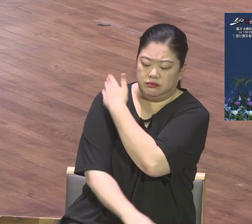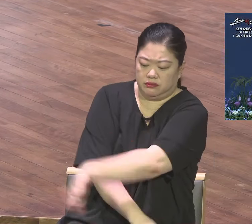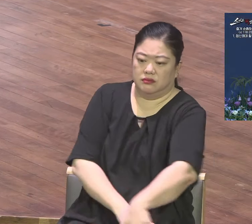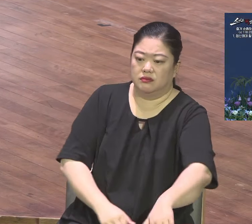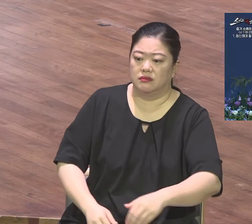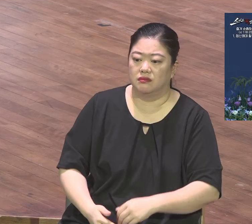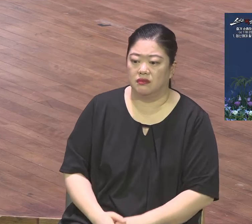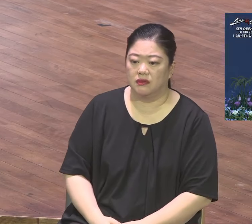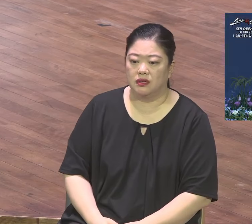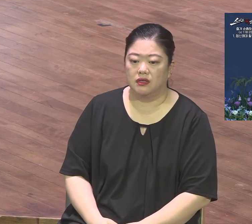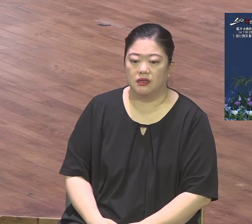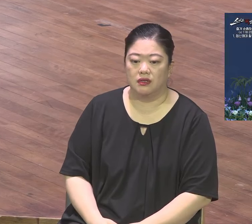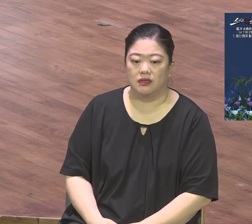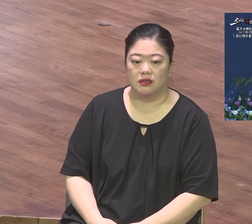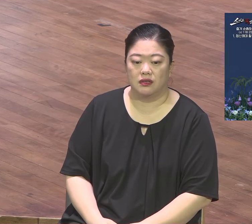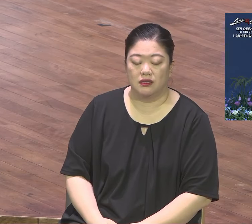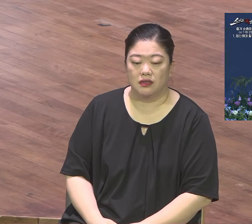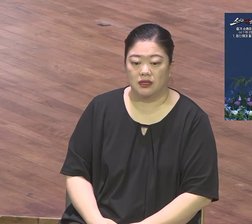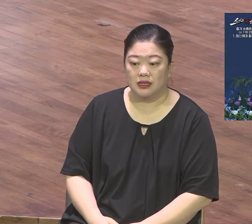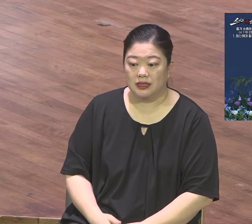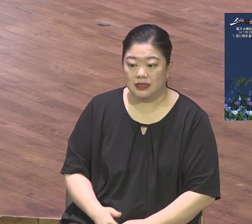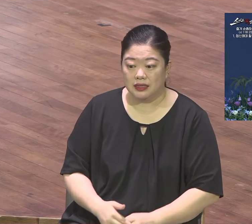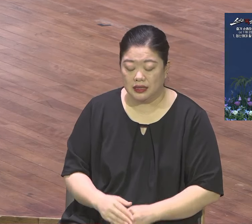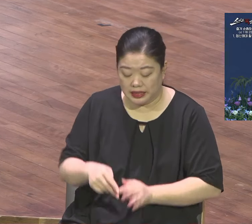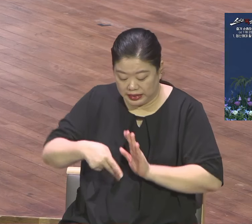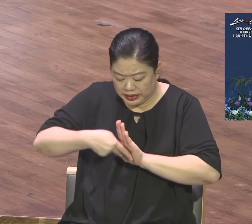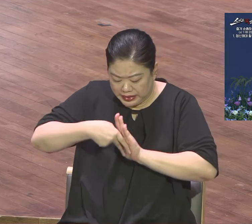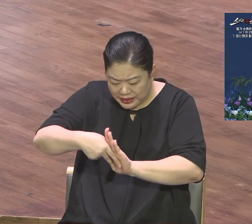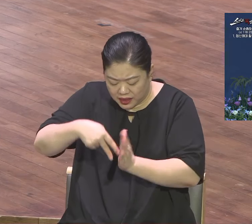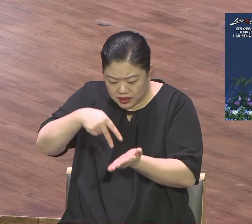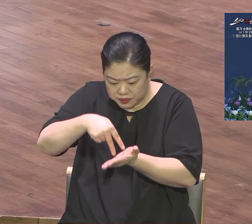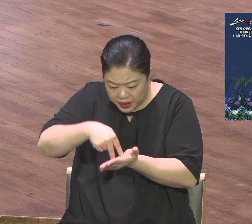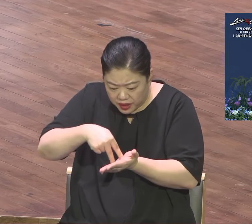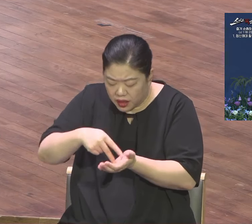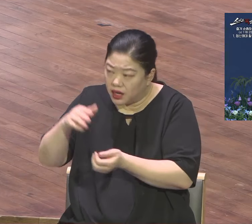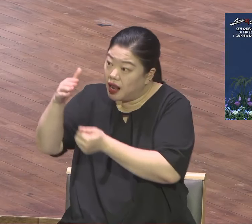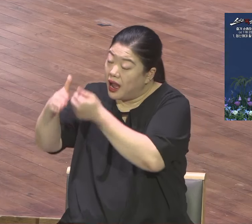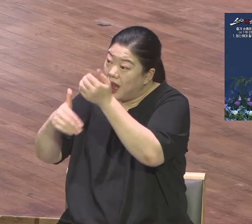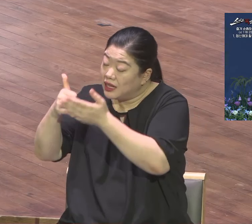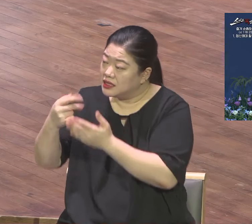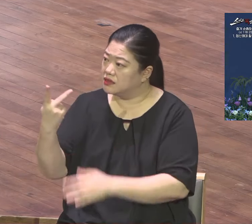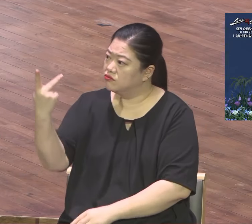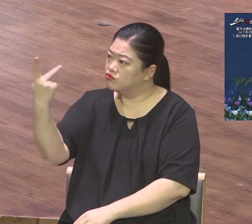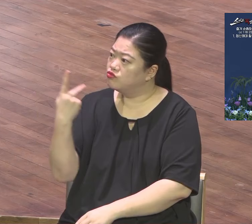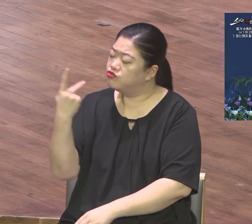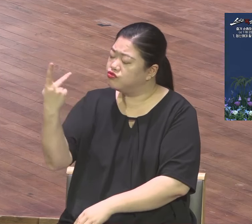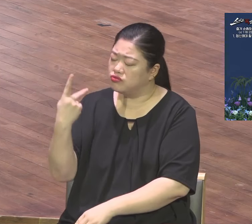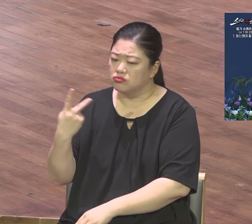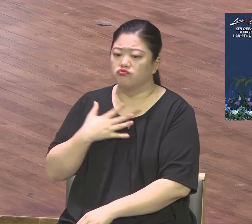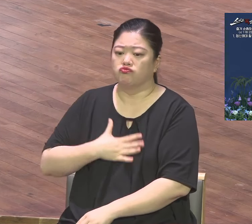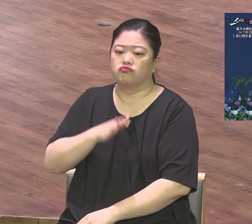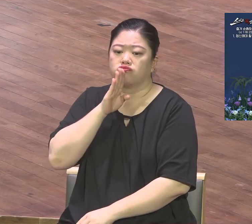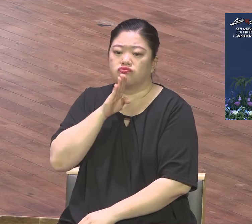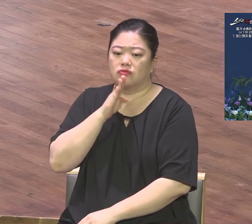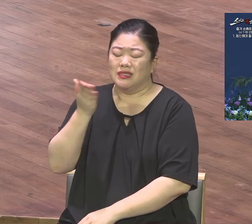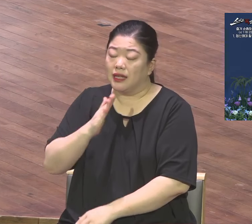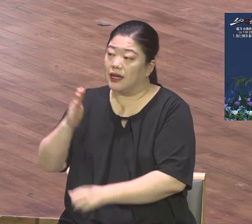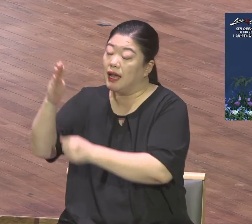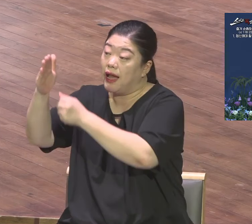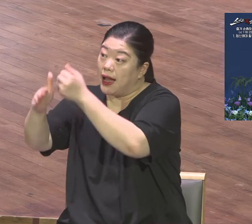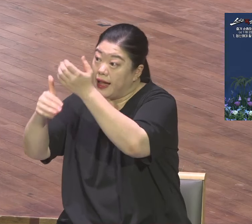이사야는 하나님과 유다와의 관계를 부자 관계로 언급하고 있습니다. 부자